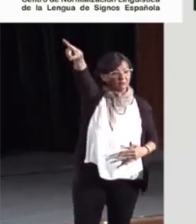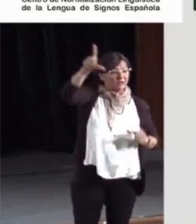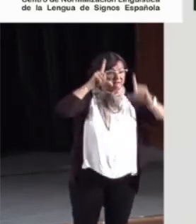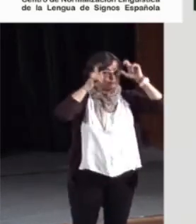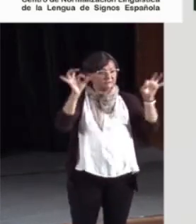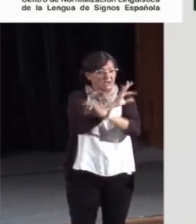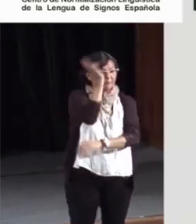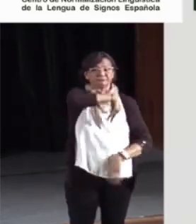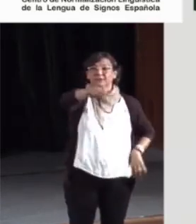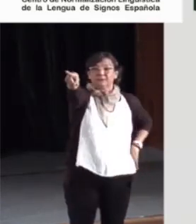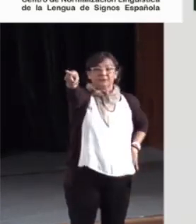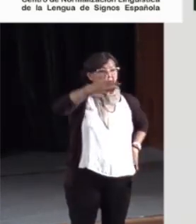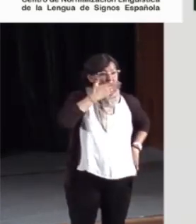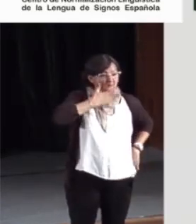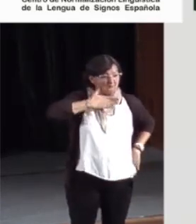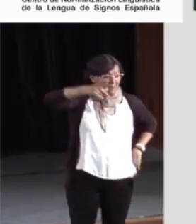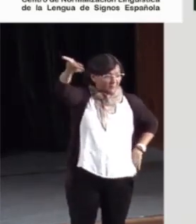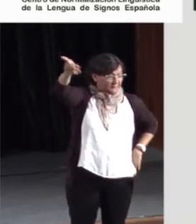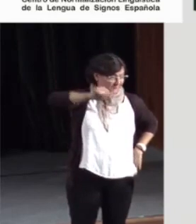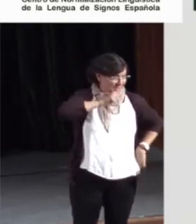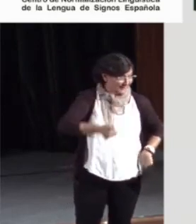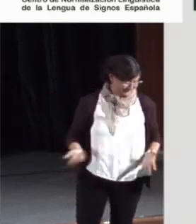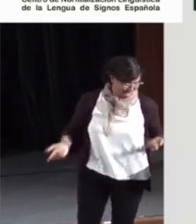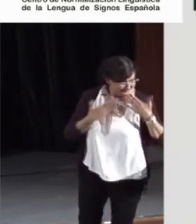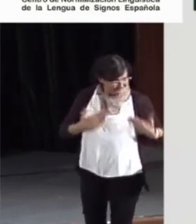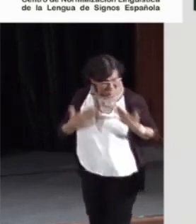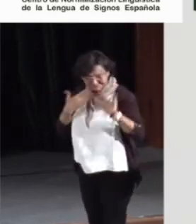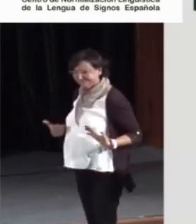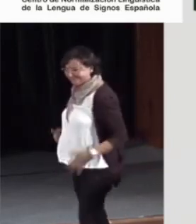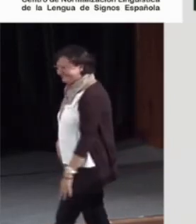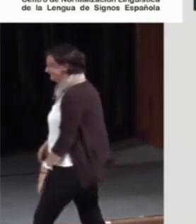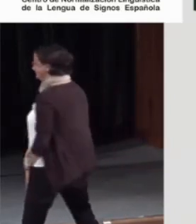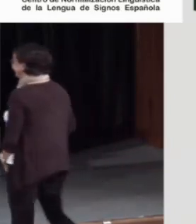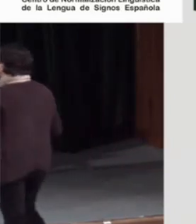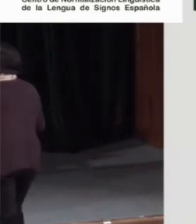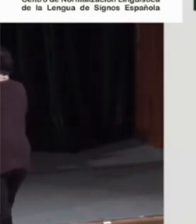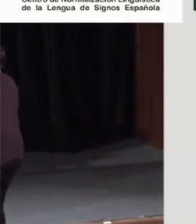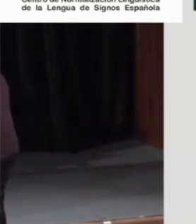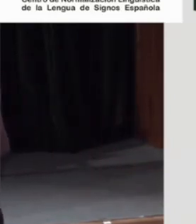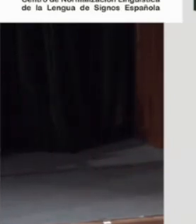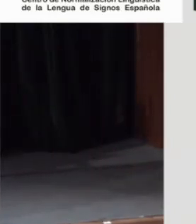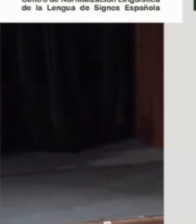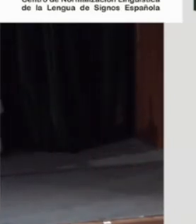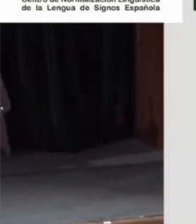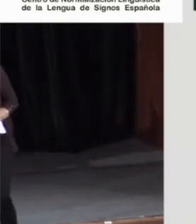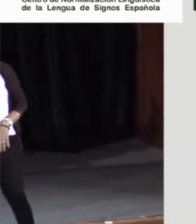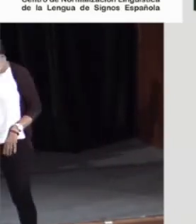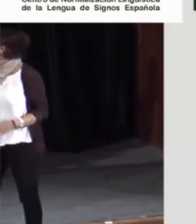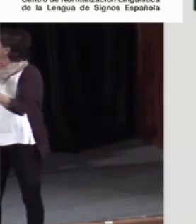lo sé. Bueno, como os decía ahí, este dibujo no tiene expresión, ¿verdad? Pues la expresión